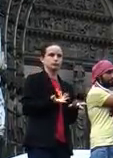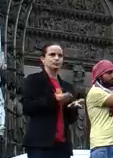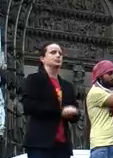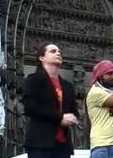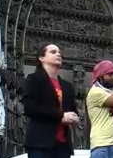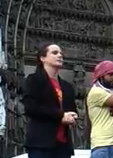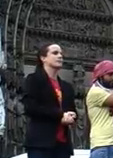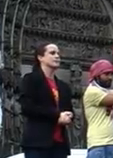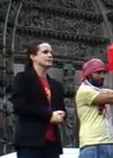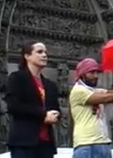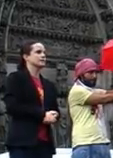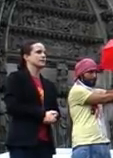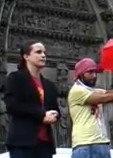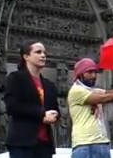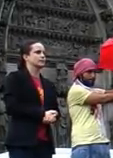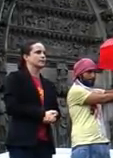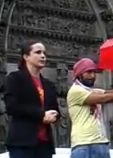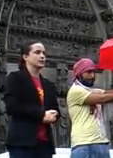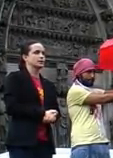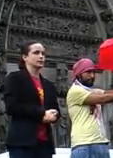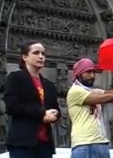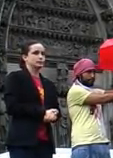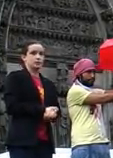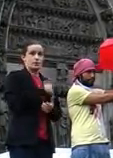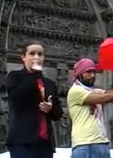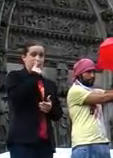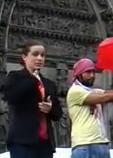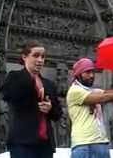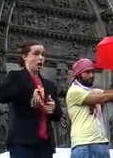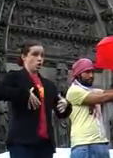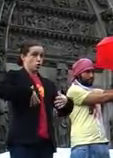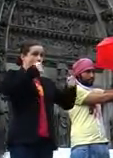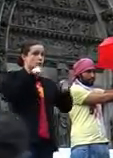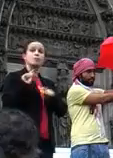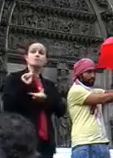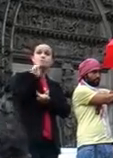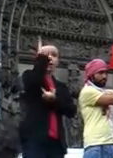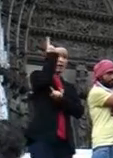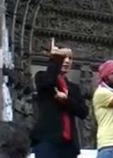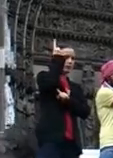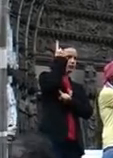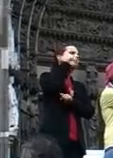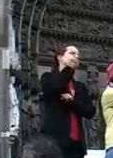sind. Wenn unser Kölner Bürgermeister, Oberbürgermeister Fritz